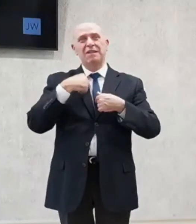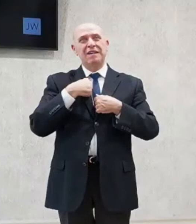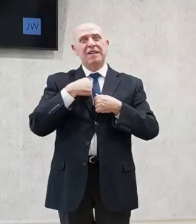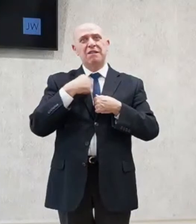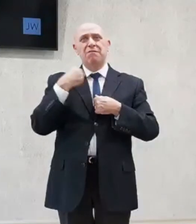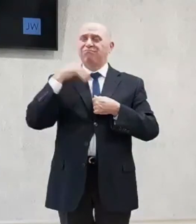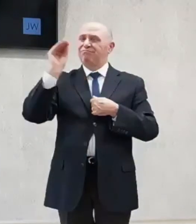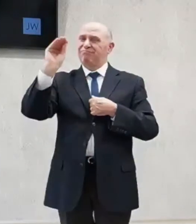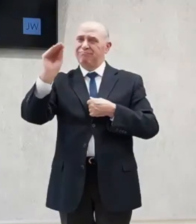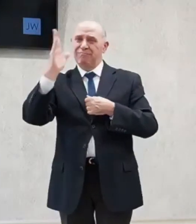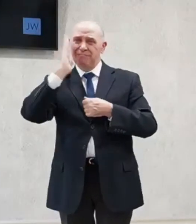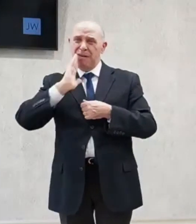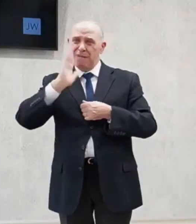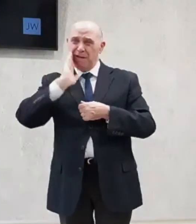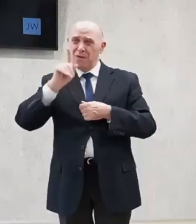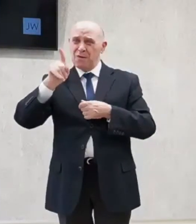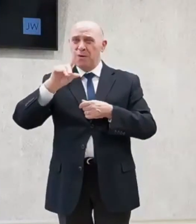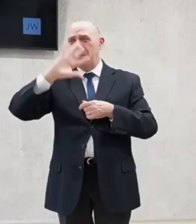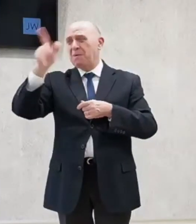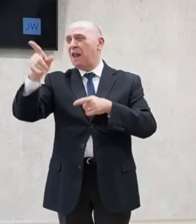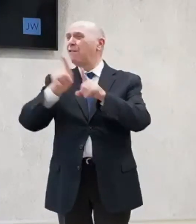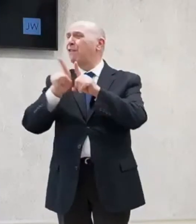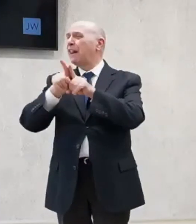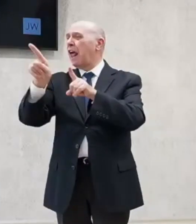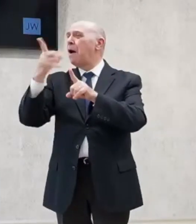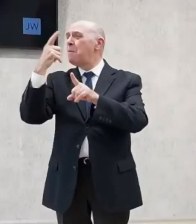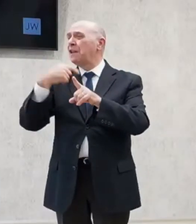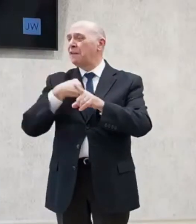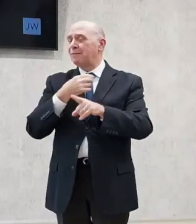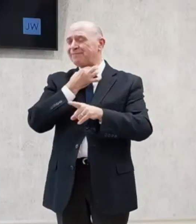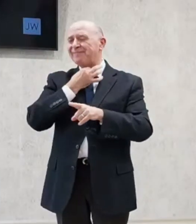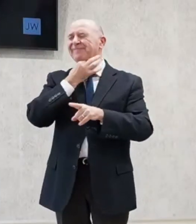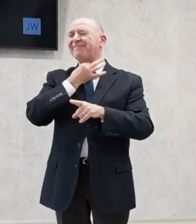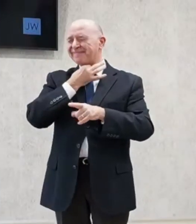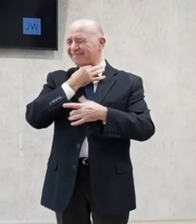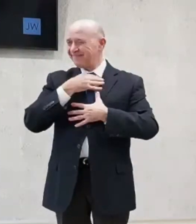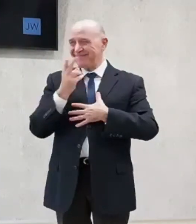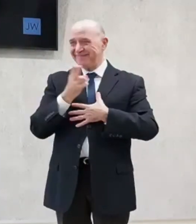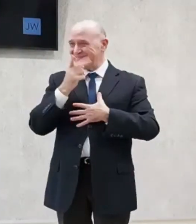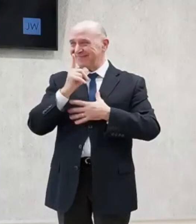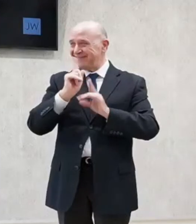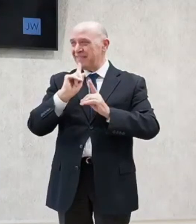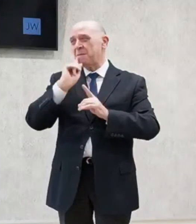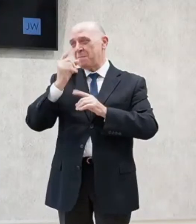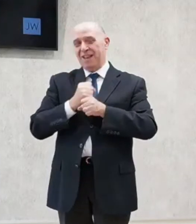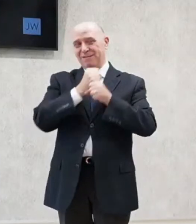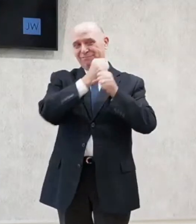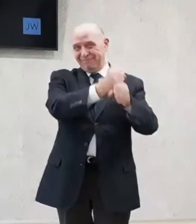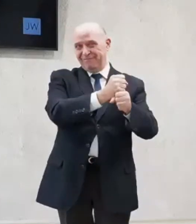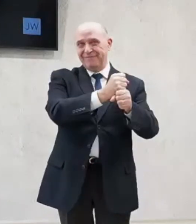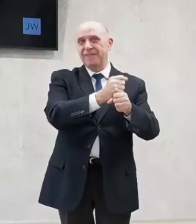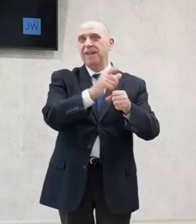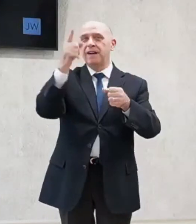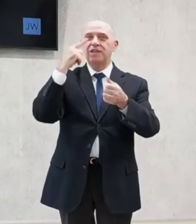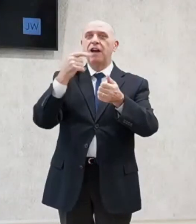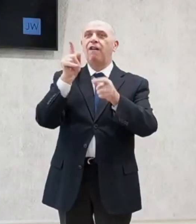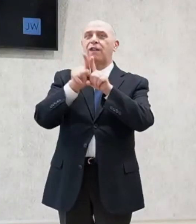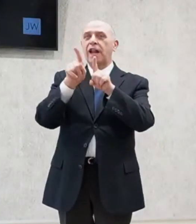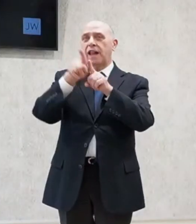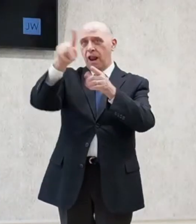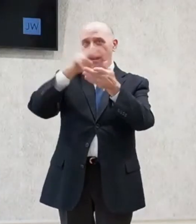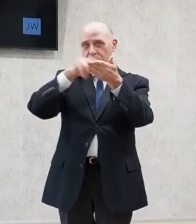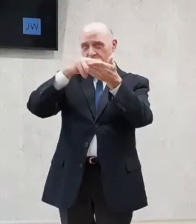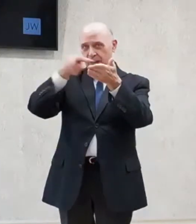ho chiesto un fratello di farlo al posto mio perché io pensavo di non riuscire a leggerla così chiediamo ascoltiamo la lettura di questa